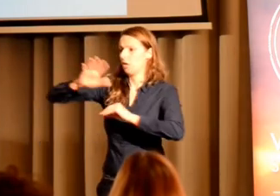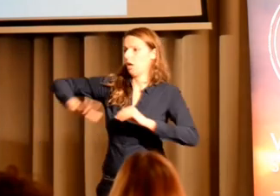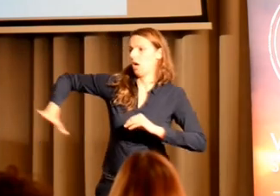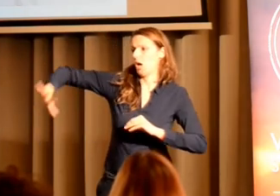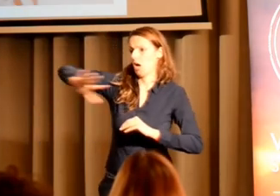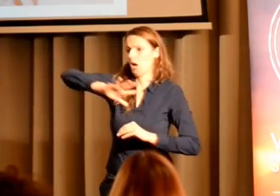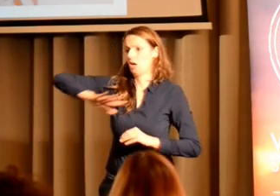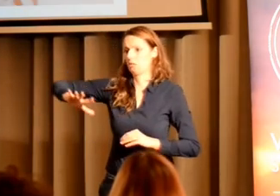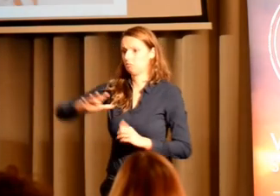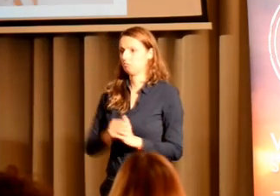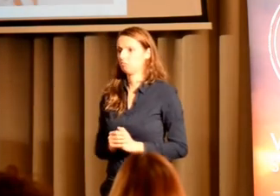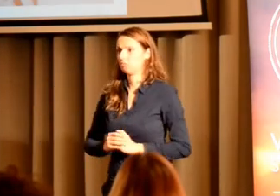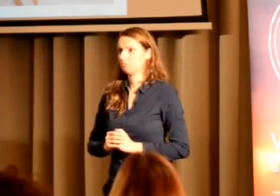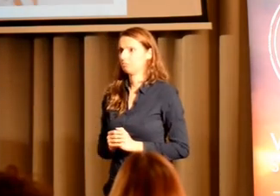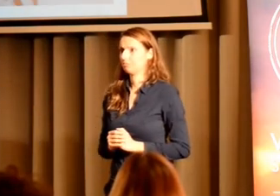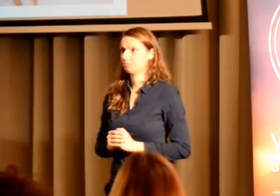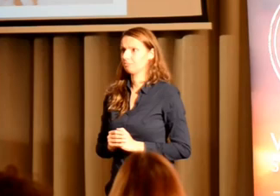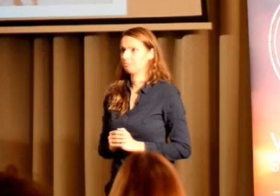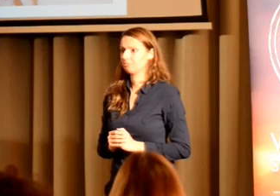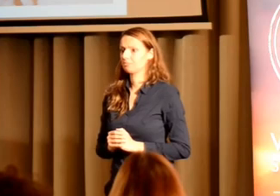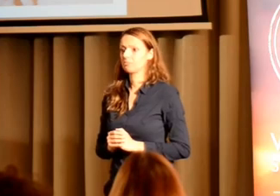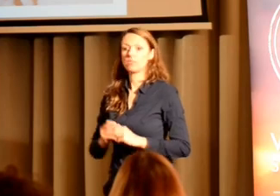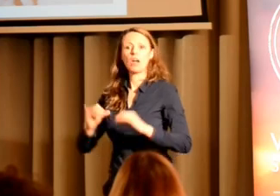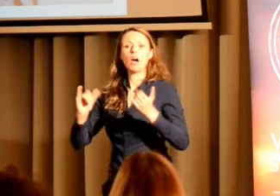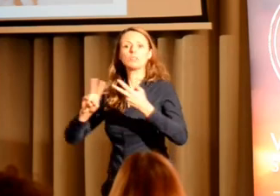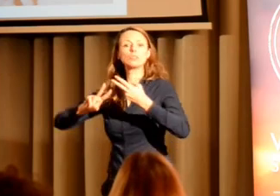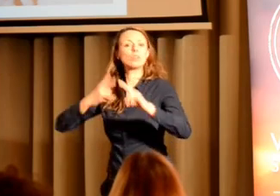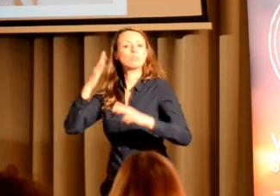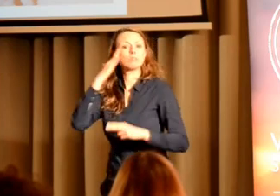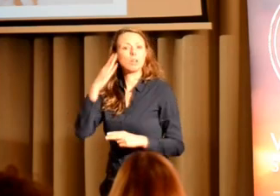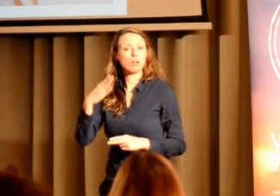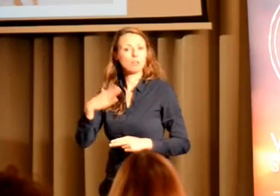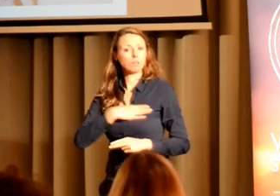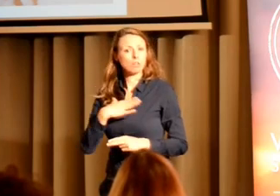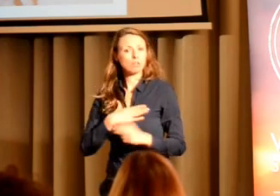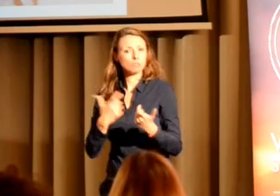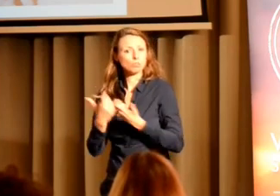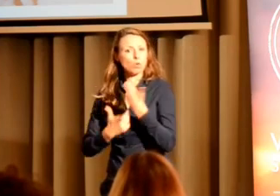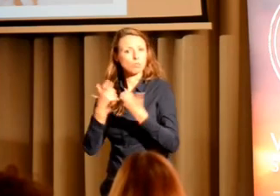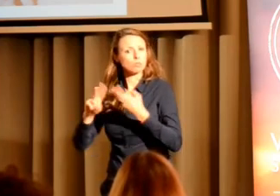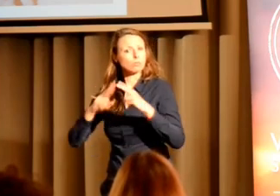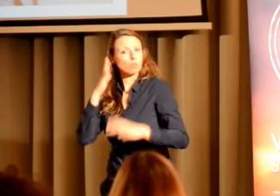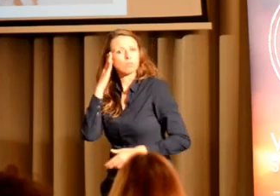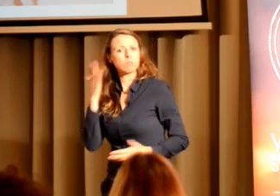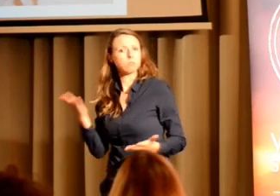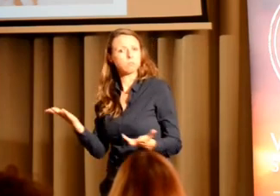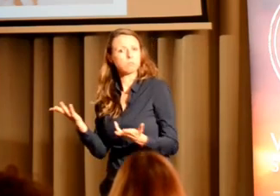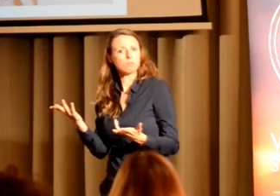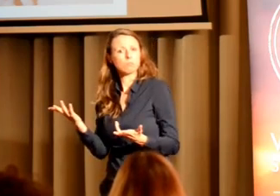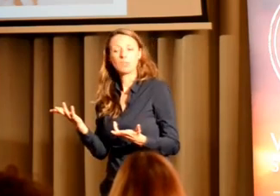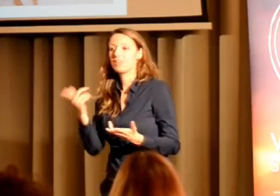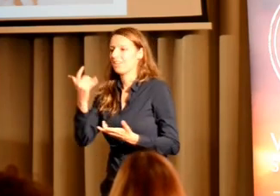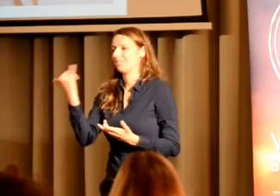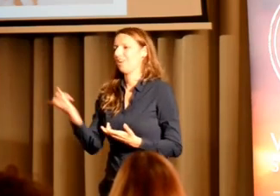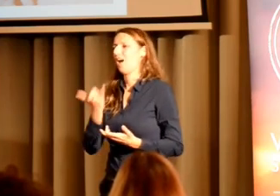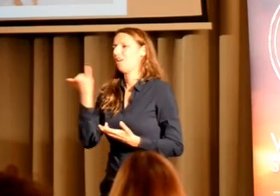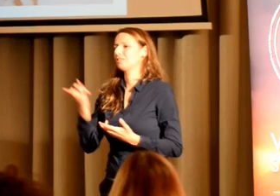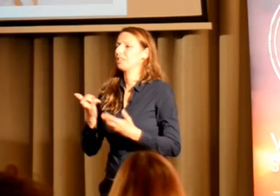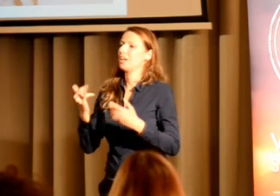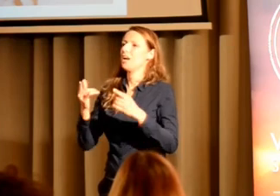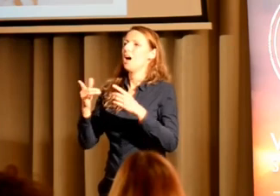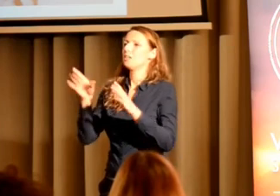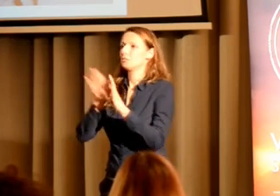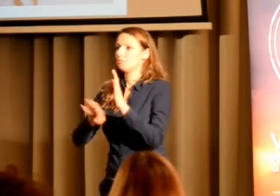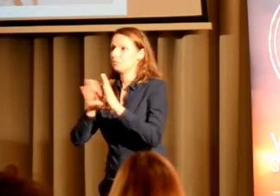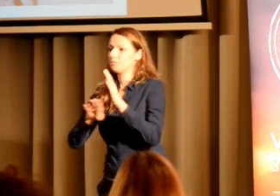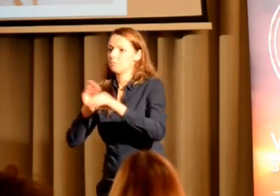tak dalej. W jaki sposób my się dowiadujemy, co wilki robią? Oczywiście taką klasyczną metodą jest po prostu pójście